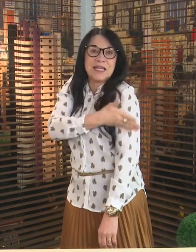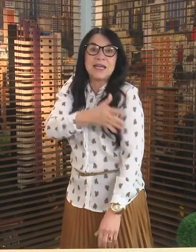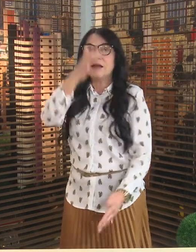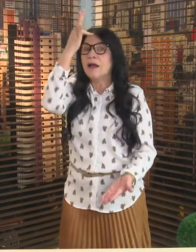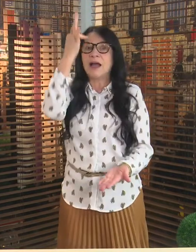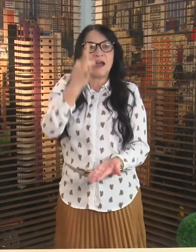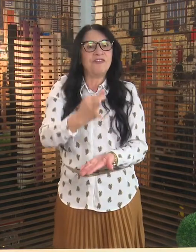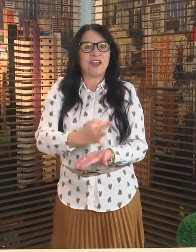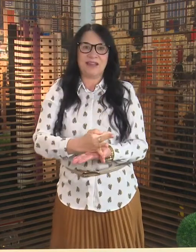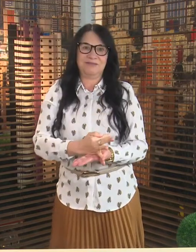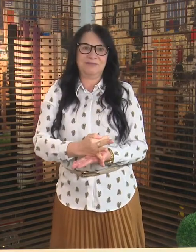exercer a fé.